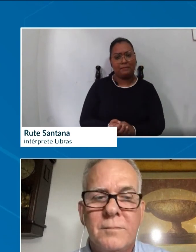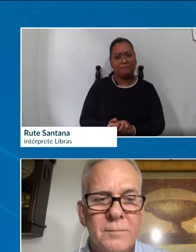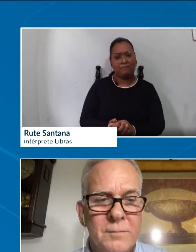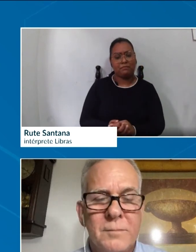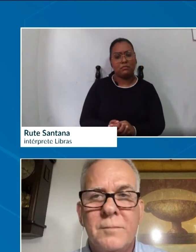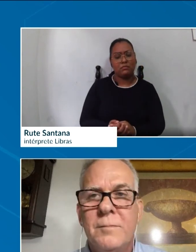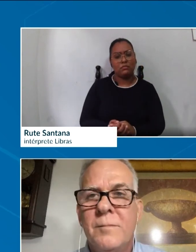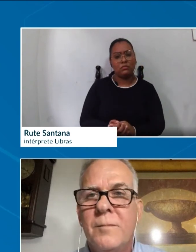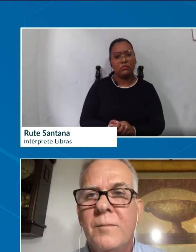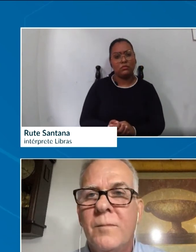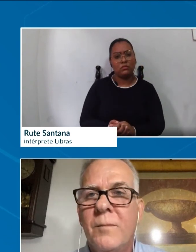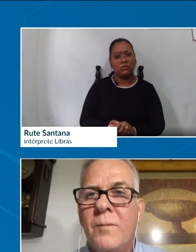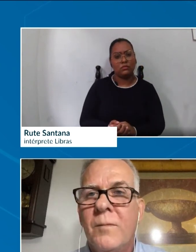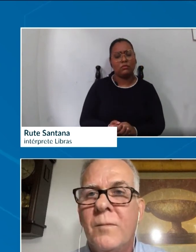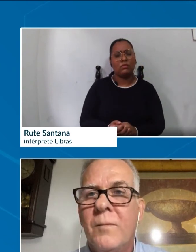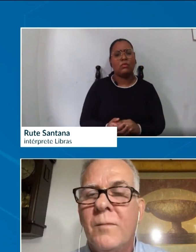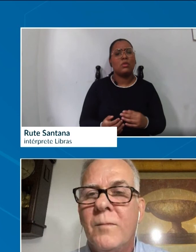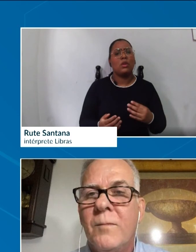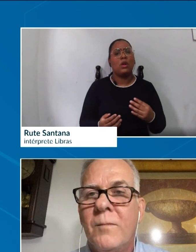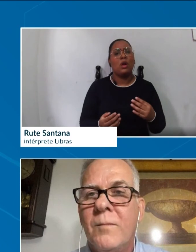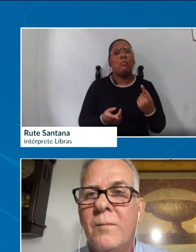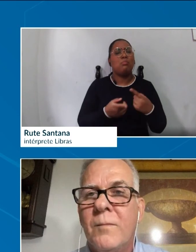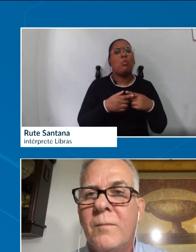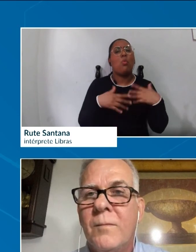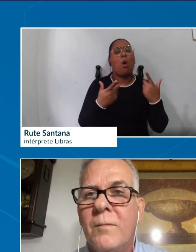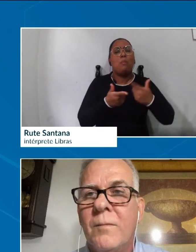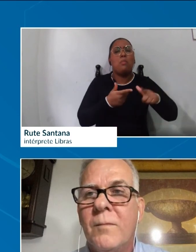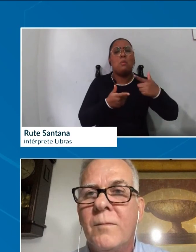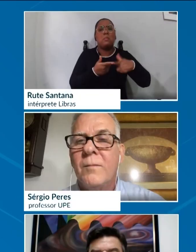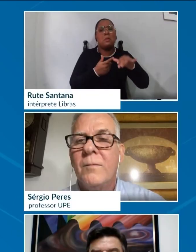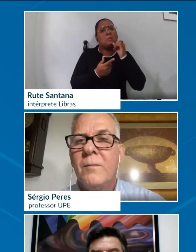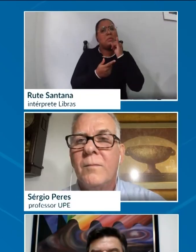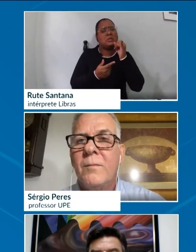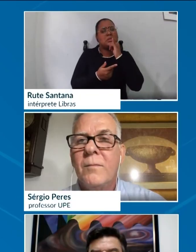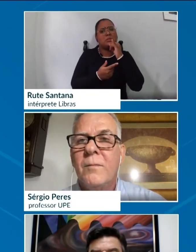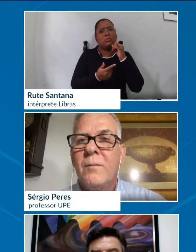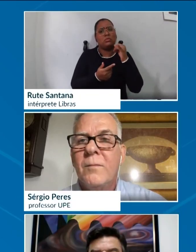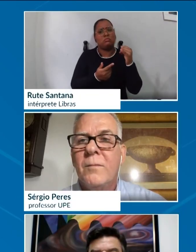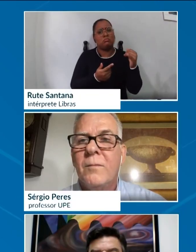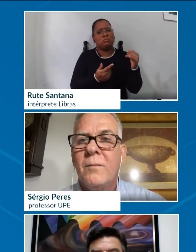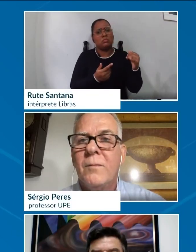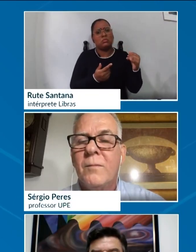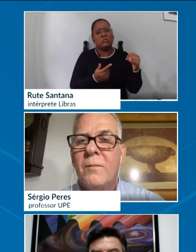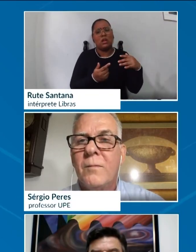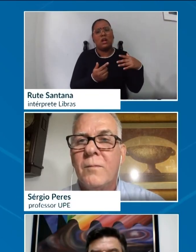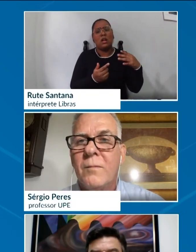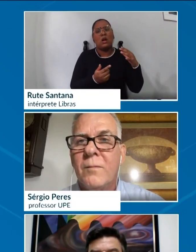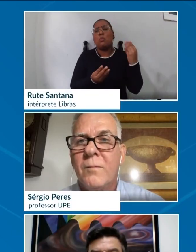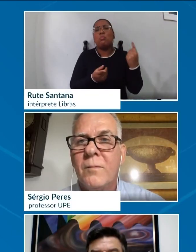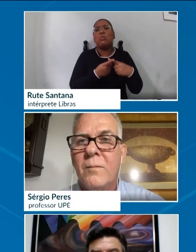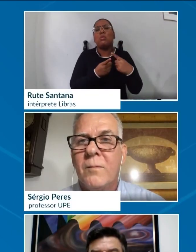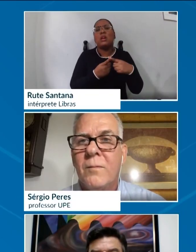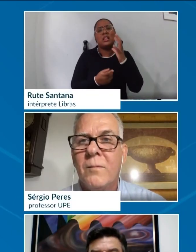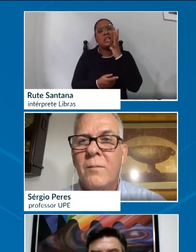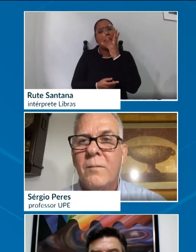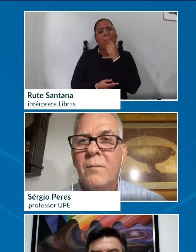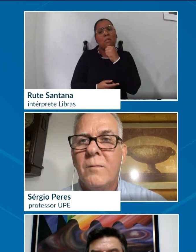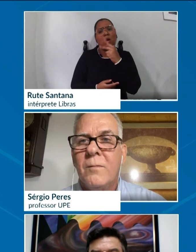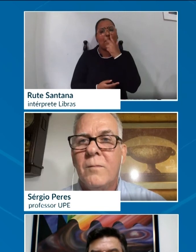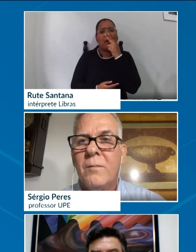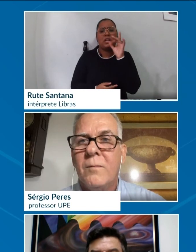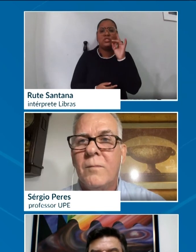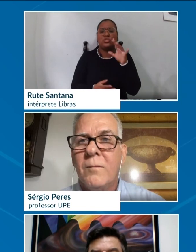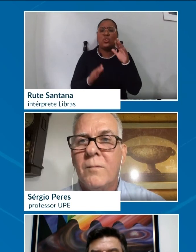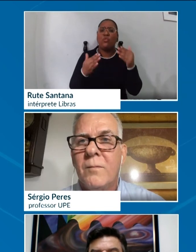e ser aplicado. No bloco passado a gente comentou que muito já é aplicado, mas quanto a gente acaba ficando só na